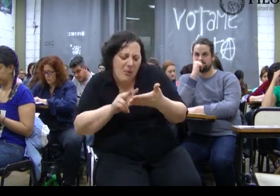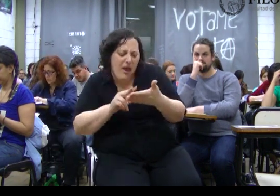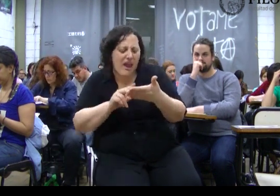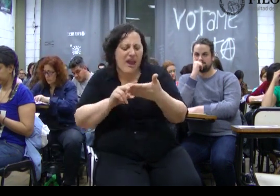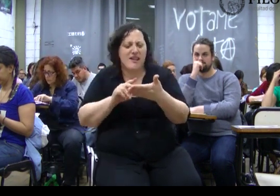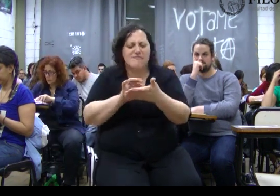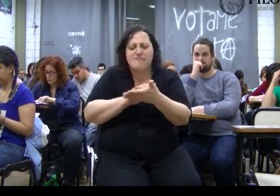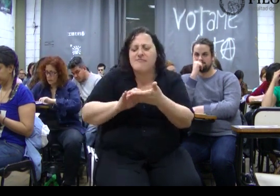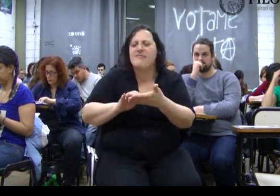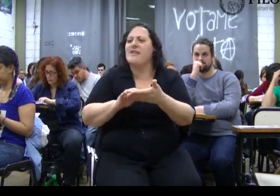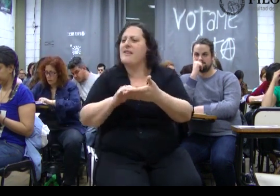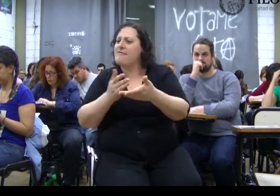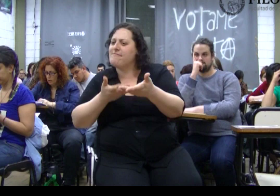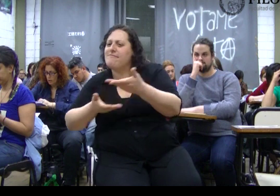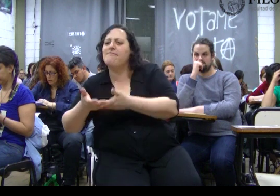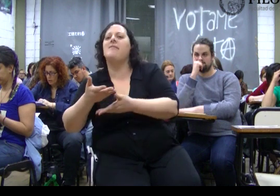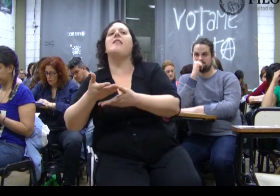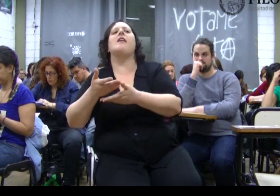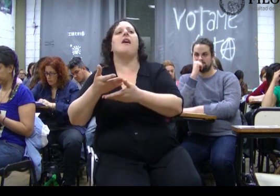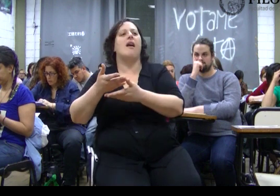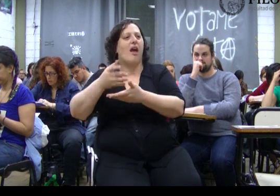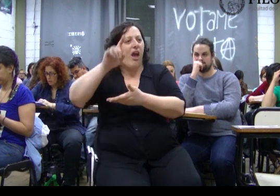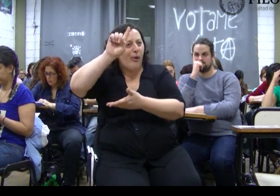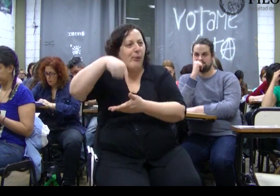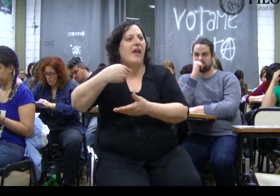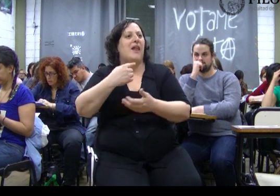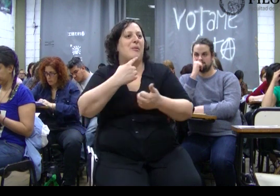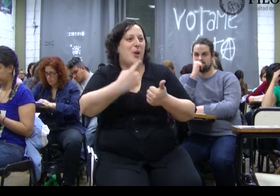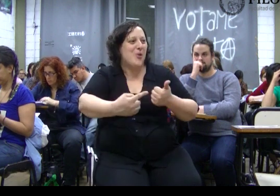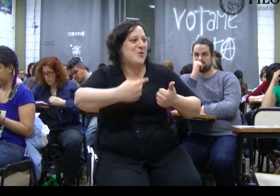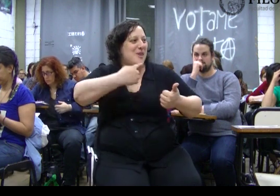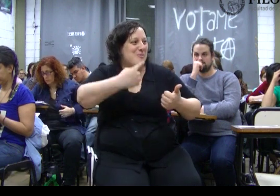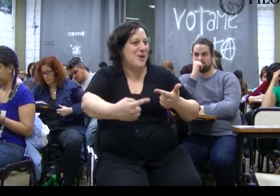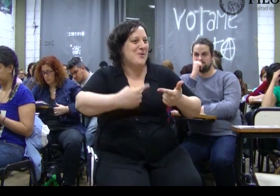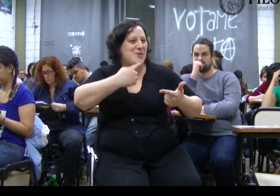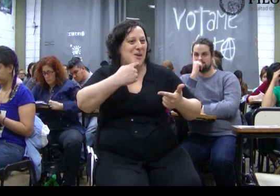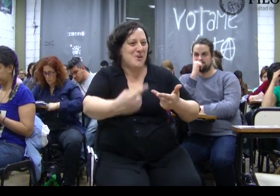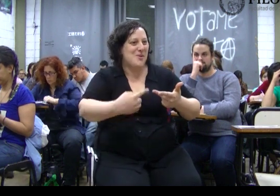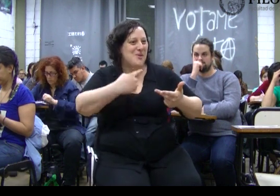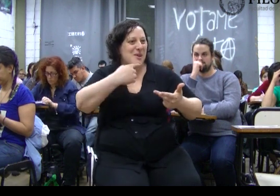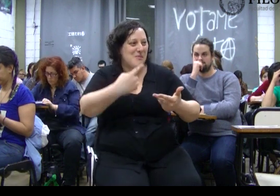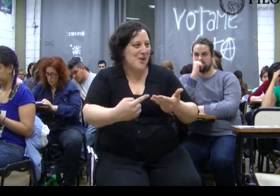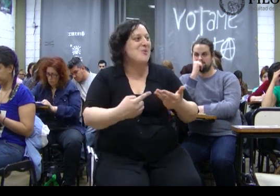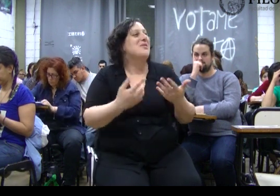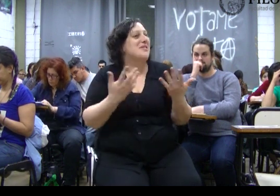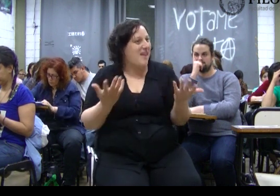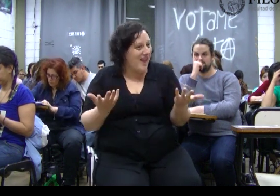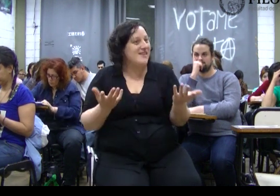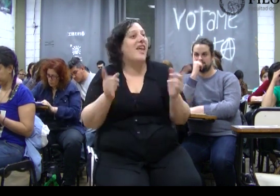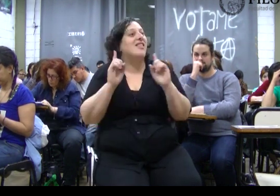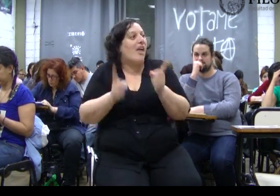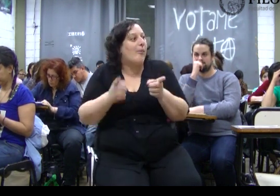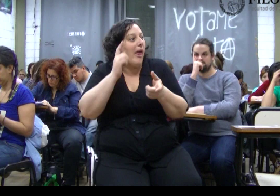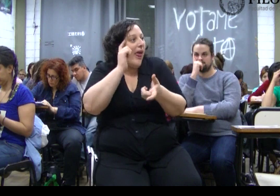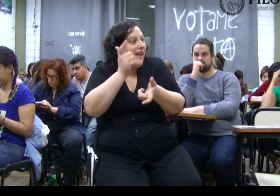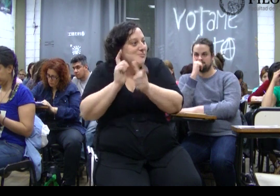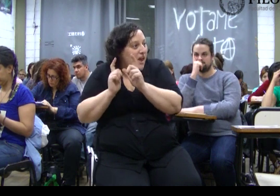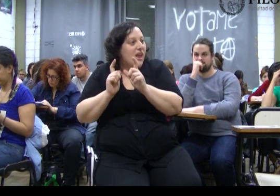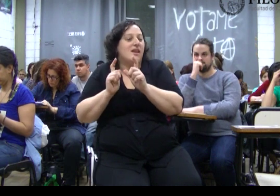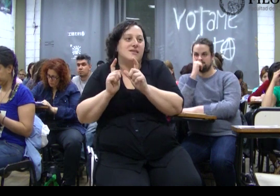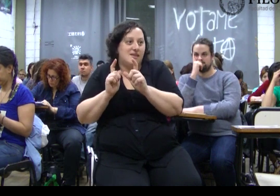aparecen muchas preguntas y aparecen también muchas vivencias